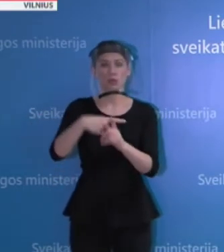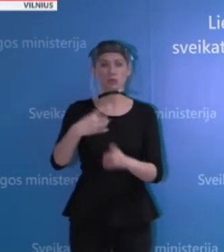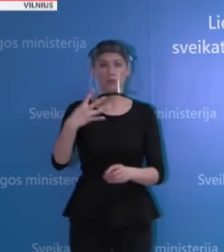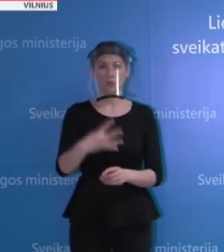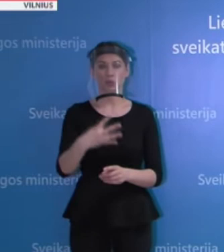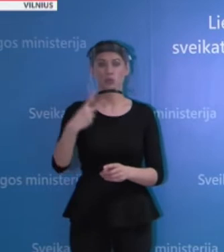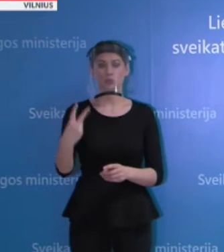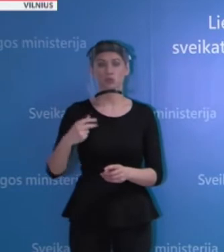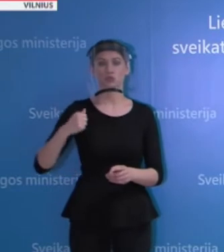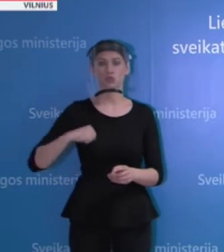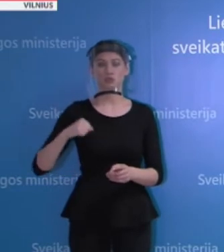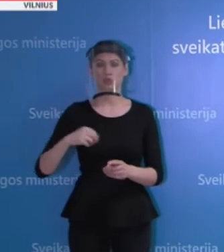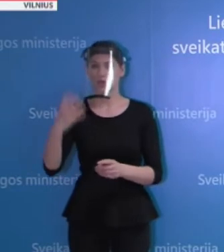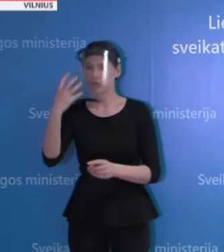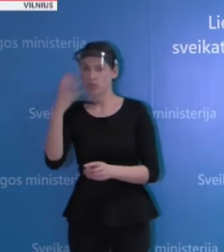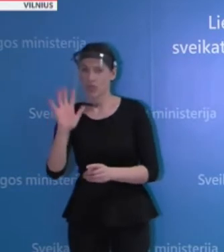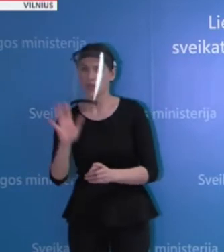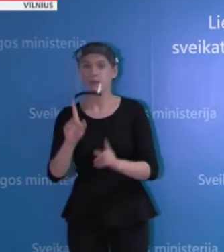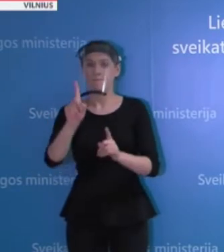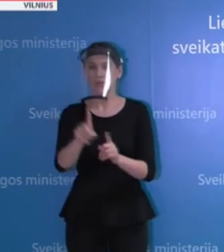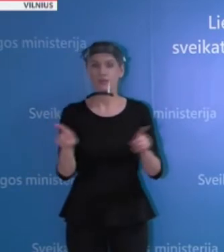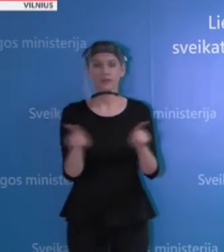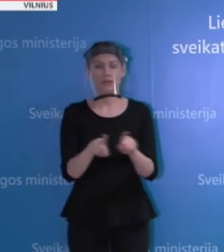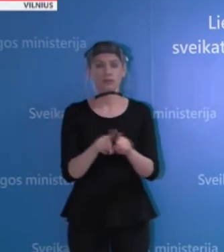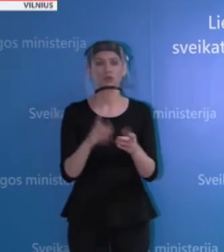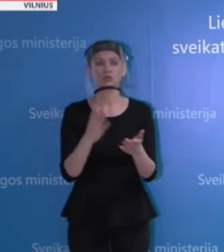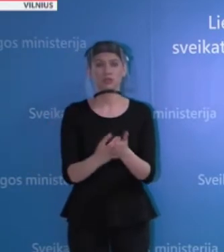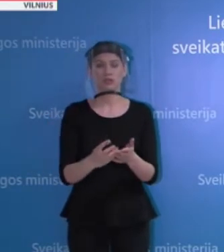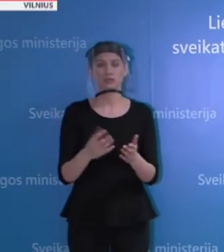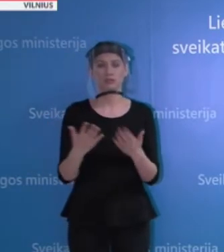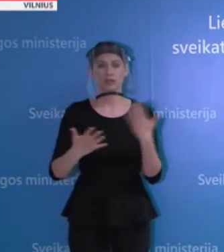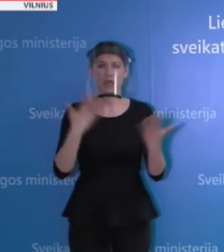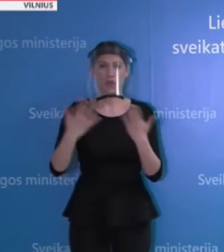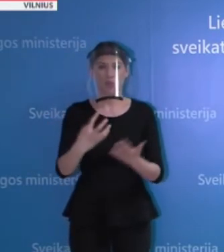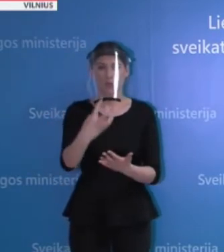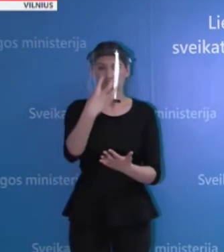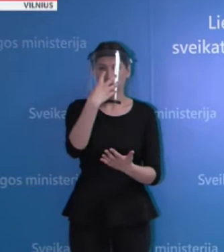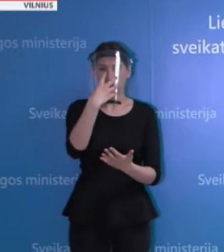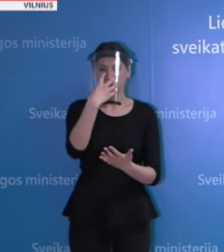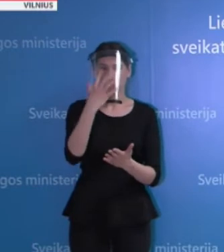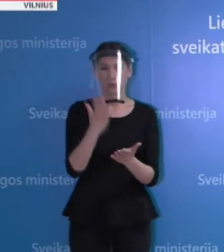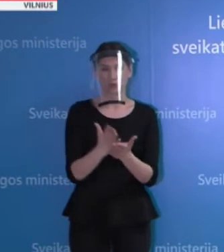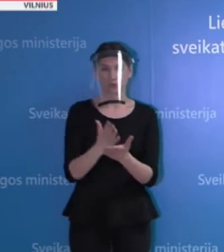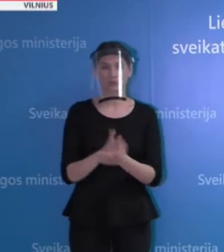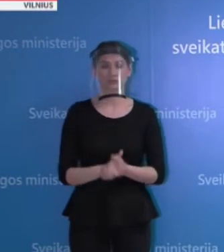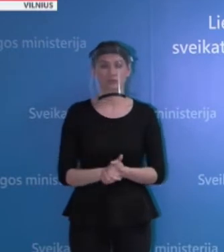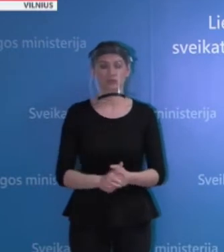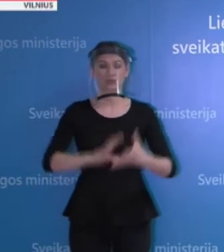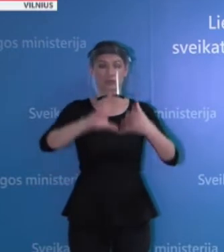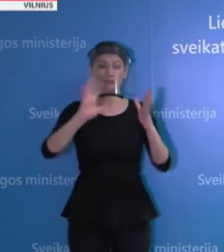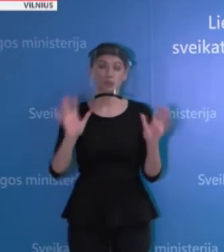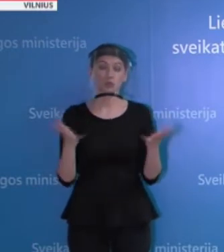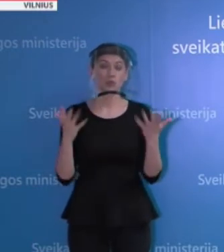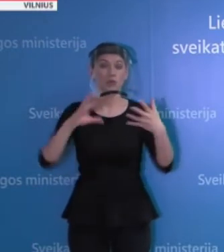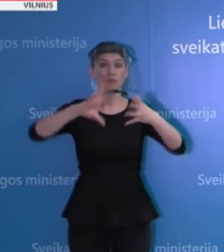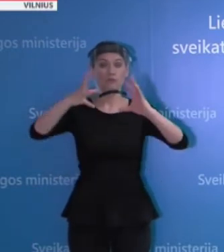pacientai yra gydomi ne reanimacijoje, bet jiem yra taikoma deguonies terapija. Bendrai, jeigu